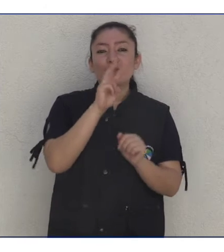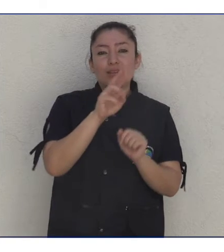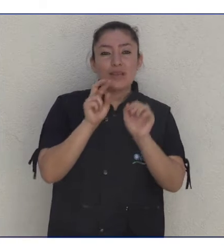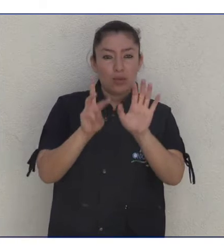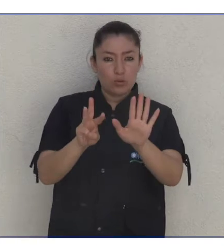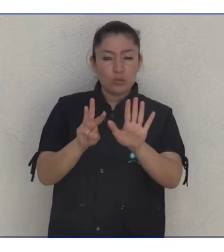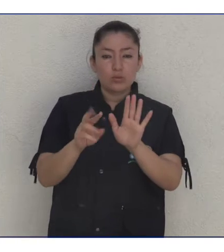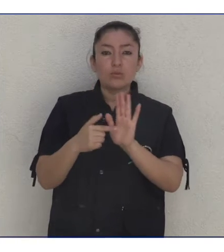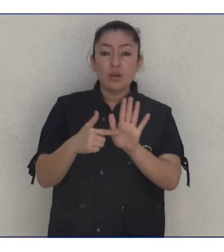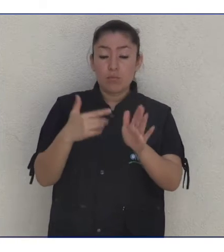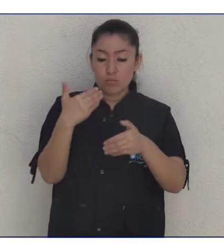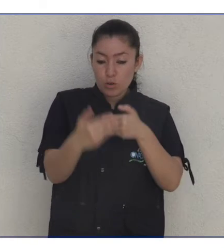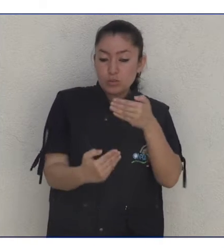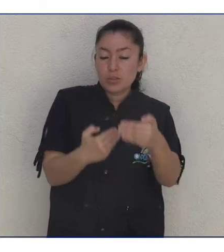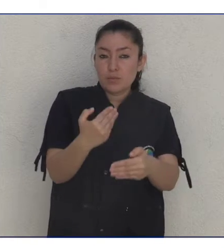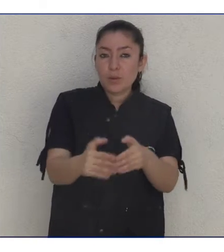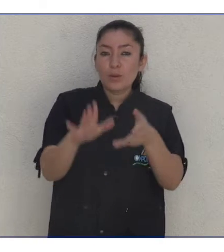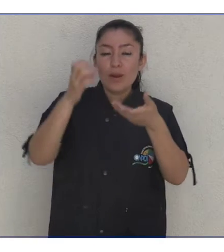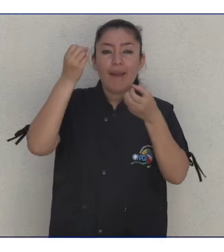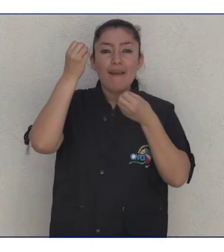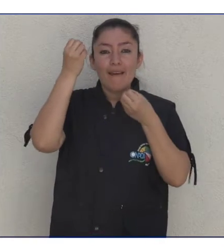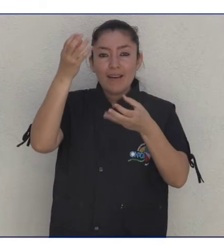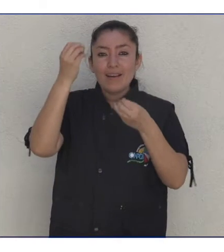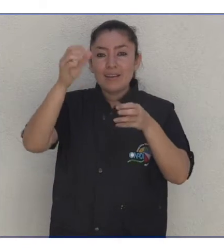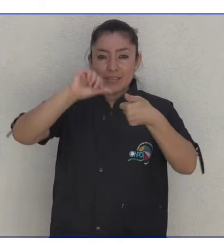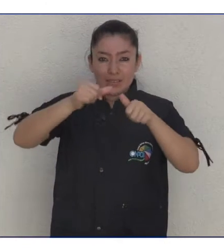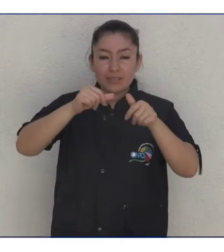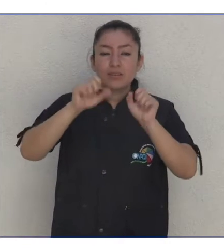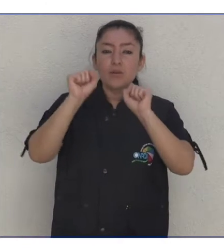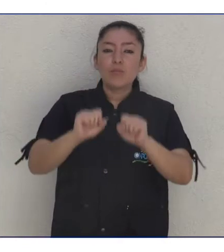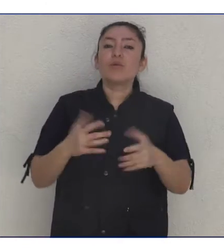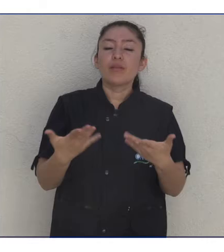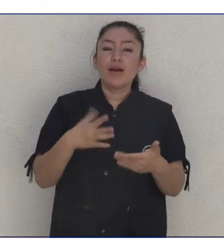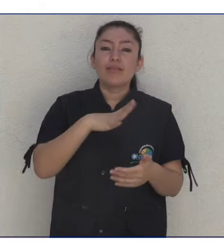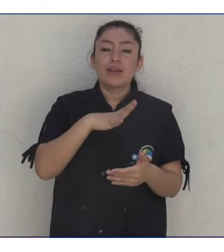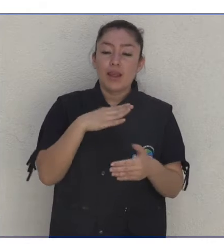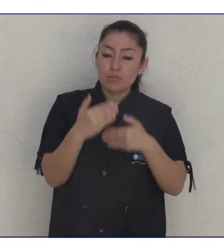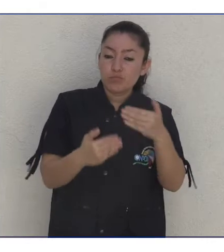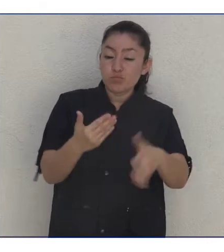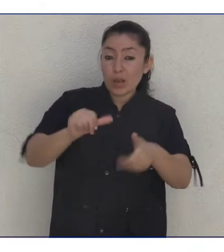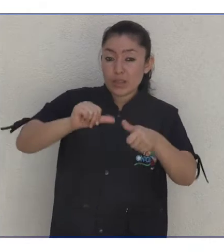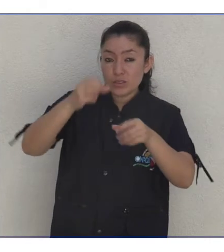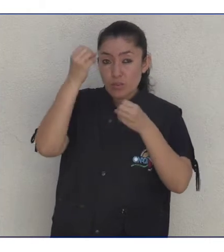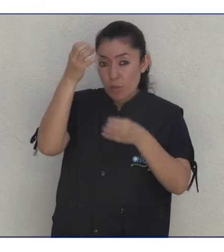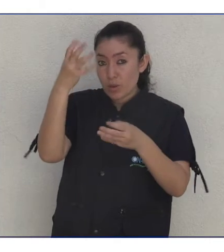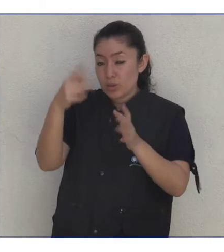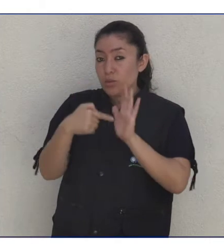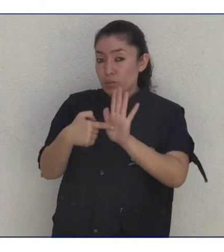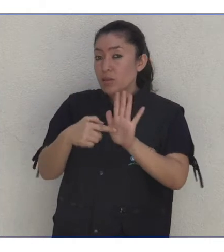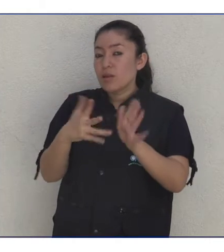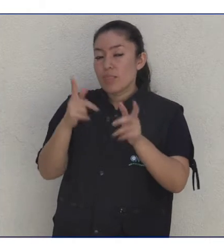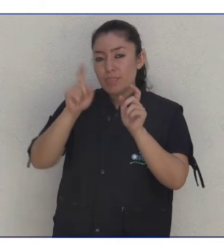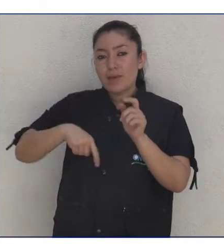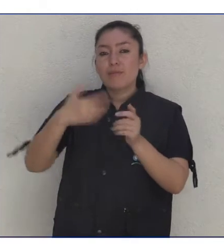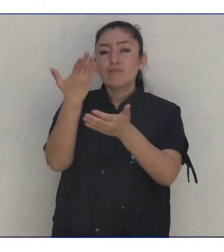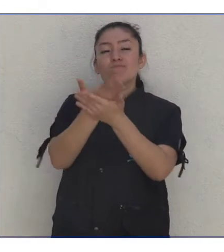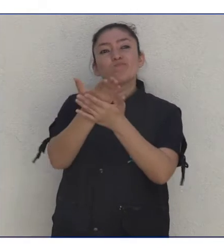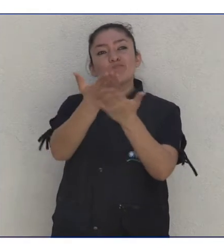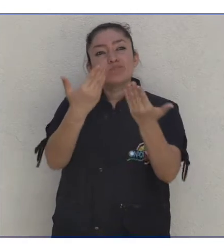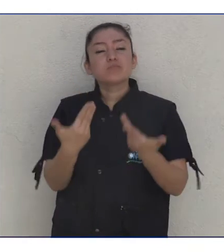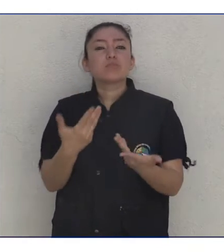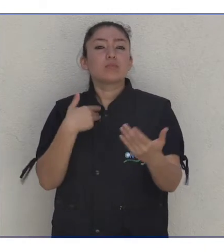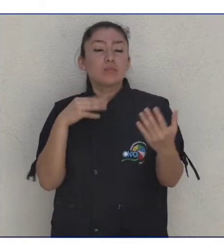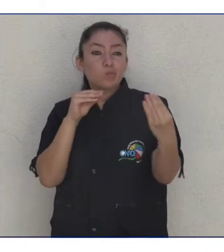38. Procedimiento de acceso a la información pública. El procedimiento para el acceso a la información pública se inicia mediante la